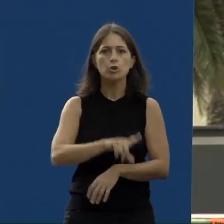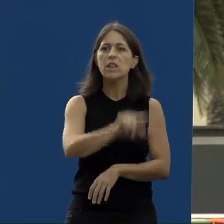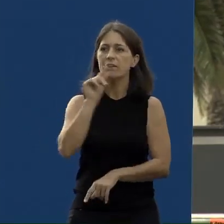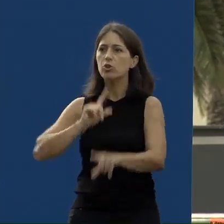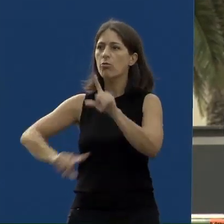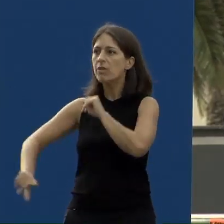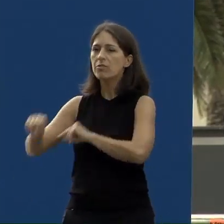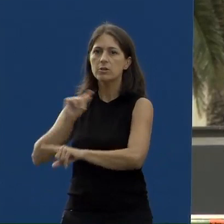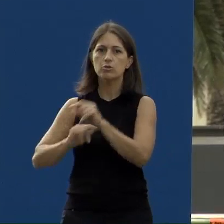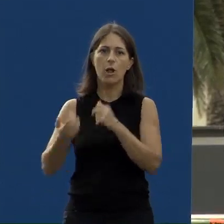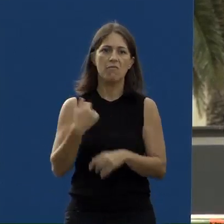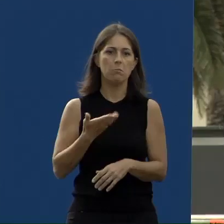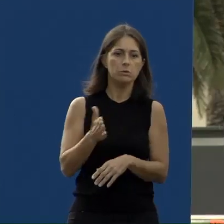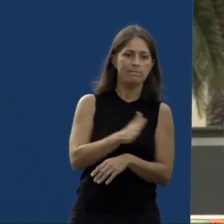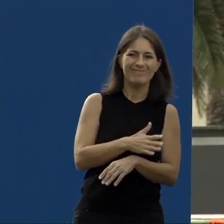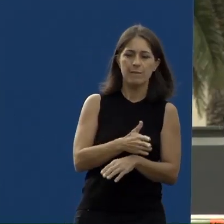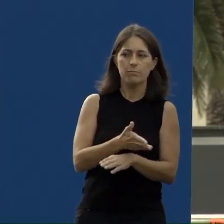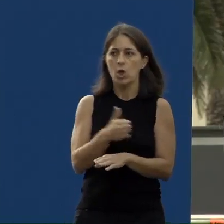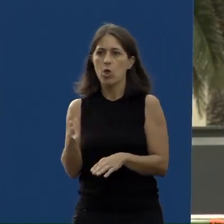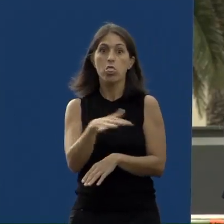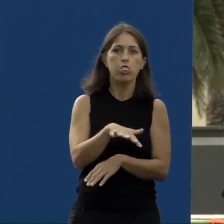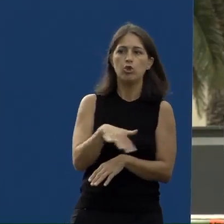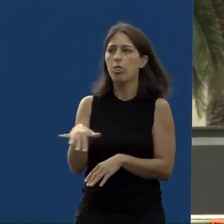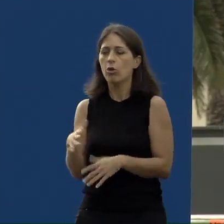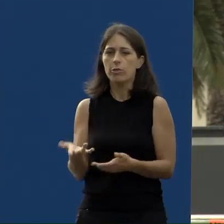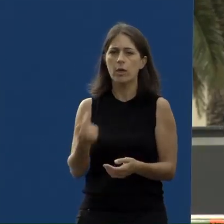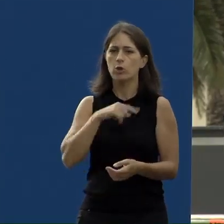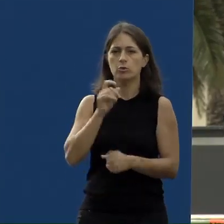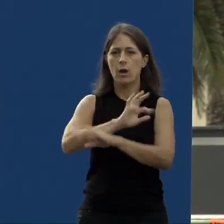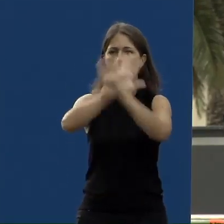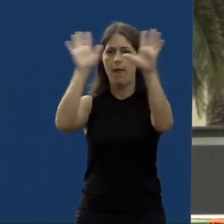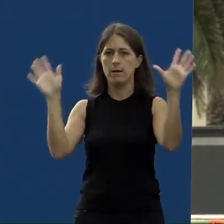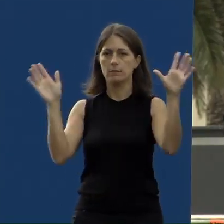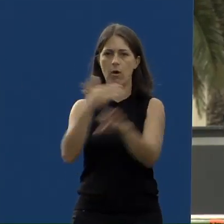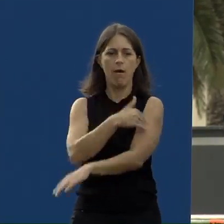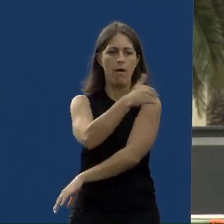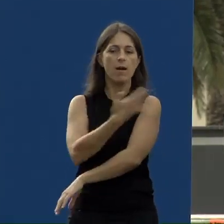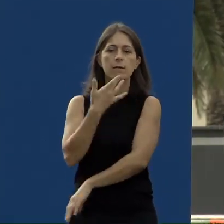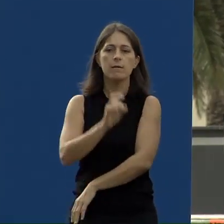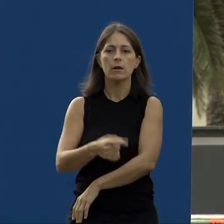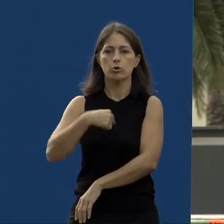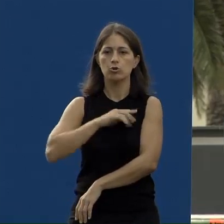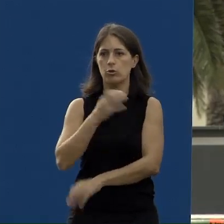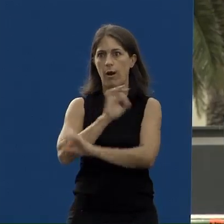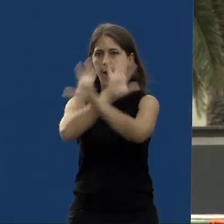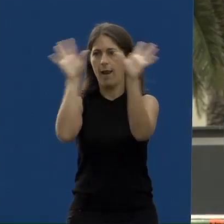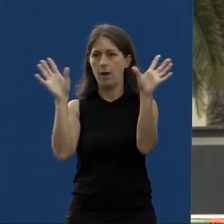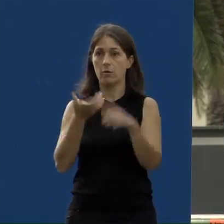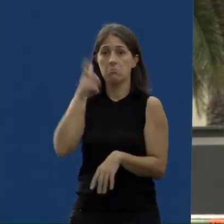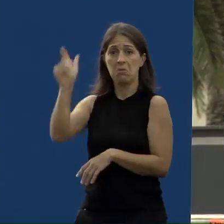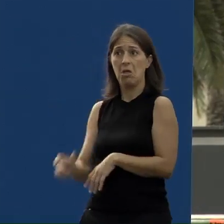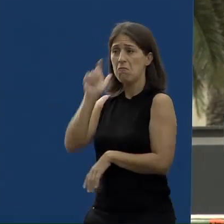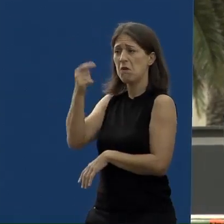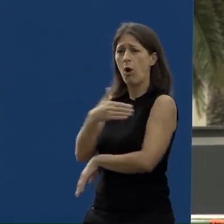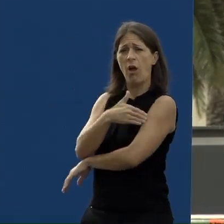continuamente, temos que decidir onde nos situamos. Nós temos clarísimo do lado de quen estamos. Sería bon que Feijóo nos